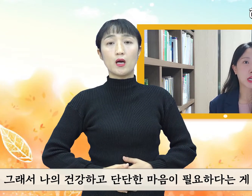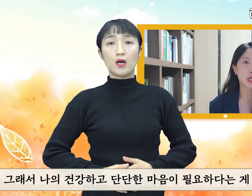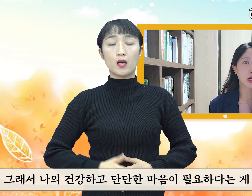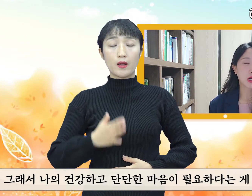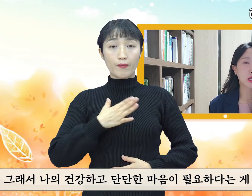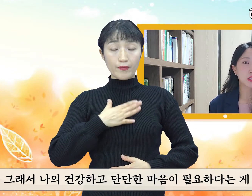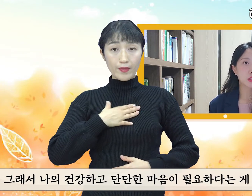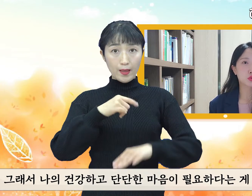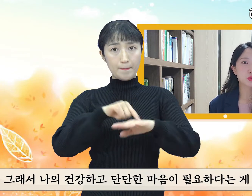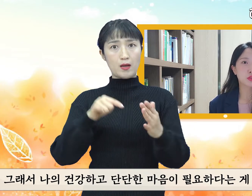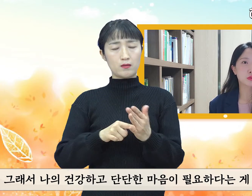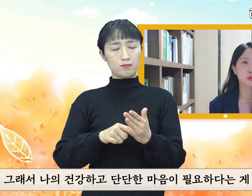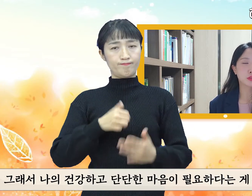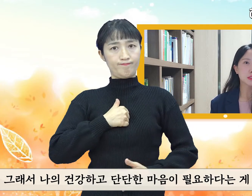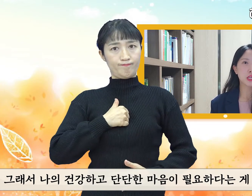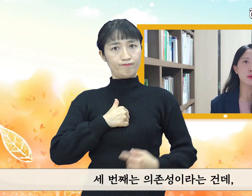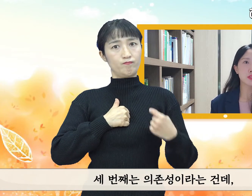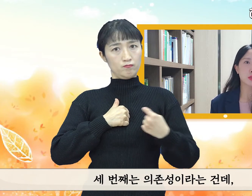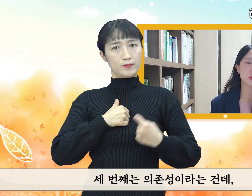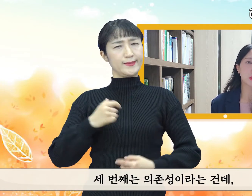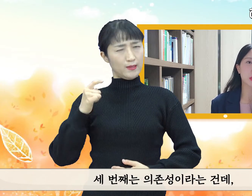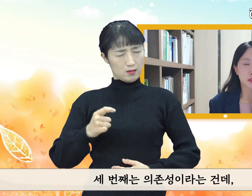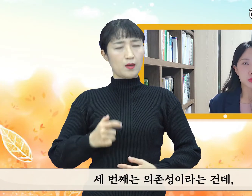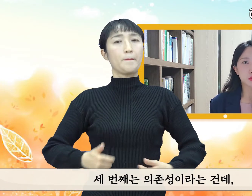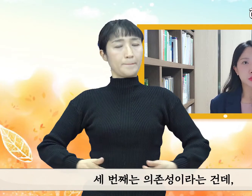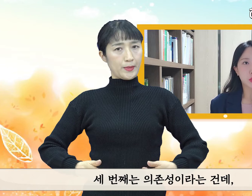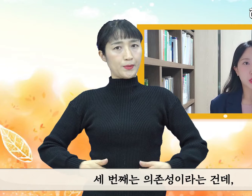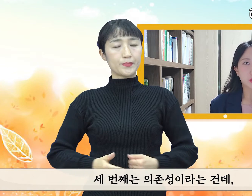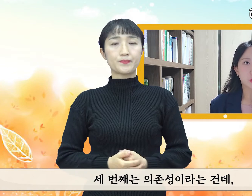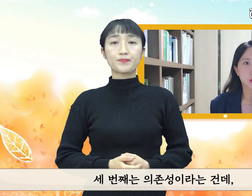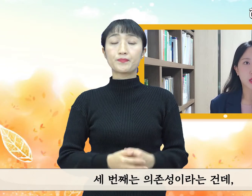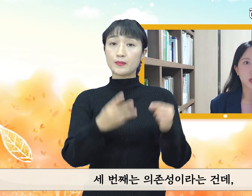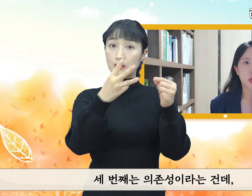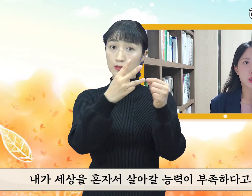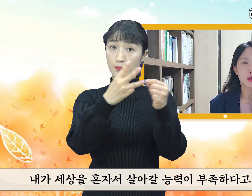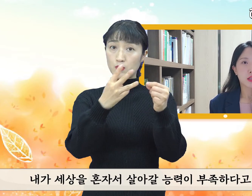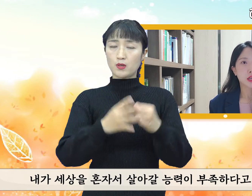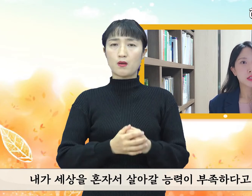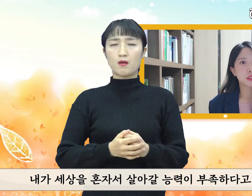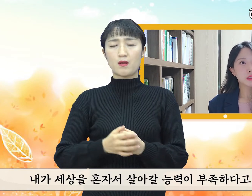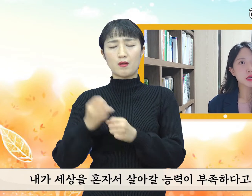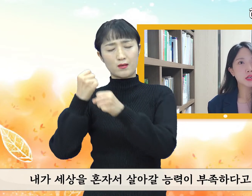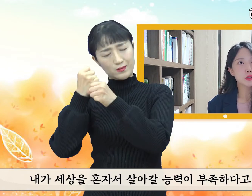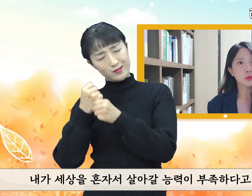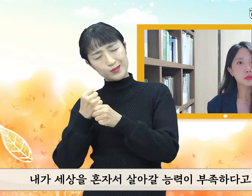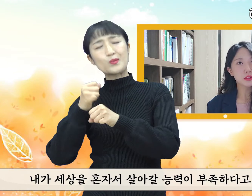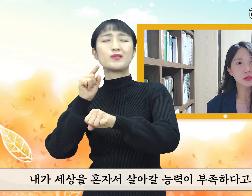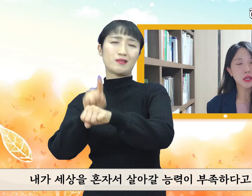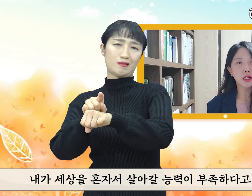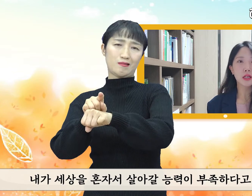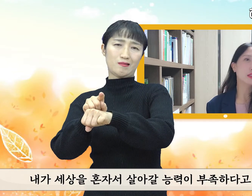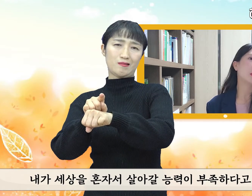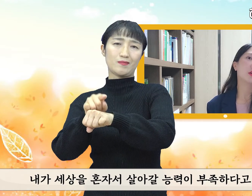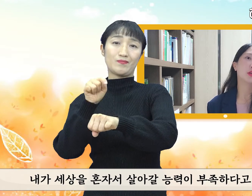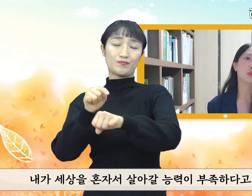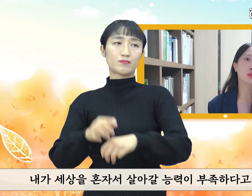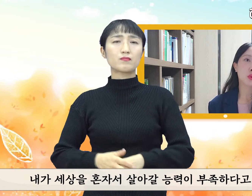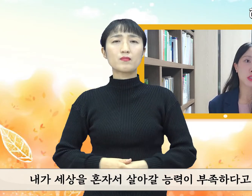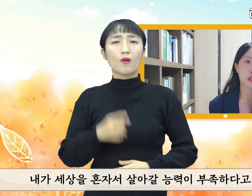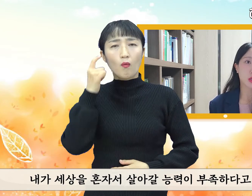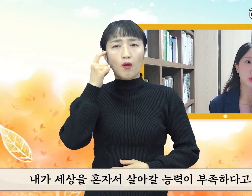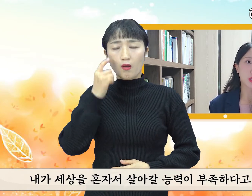필요하다. 라는 게 이제 두 번째고요. 세 번째로는 의존성이라는 건데 내가 세상을 혼자서 살아갈